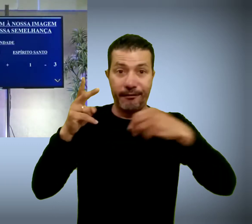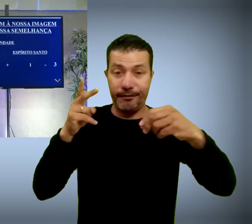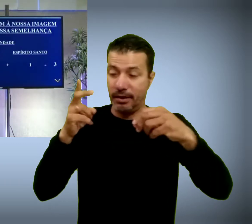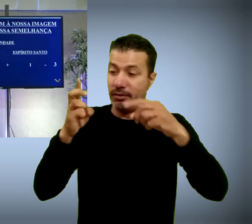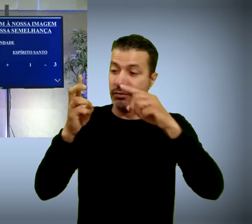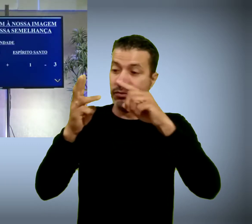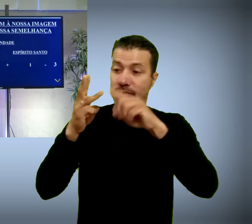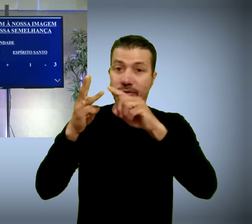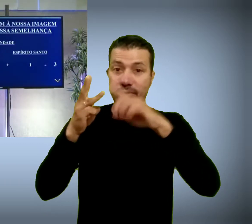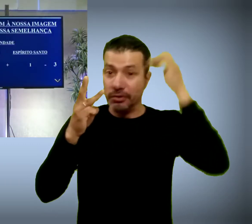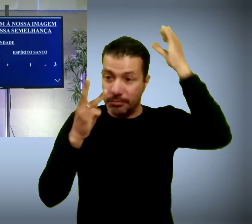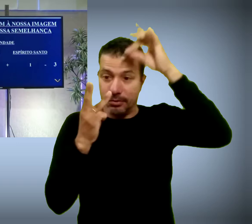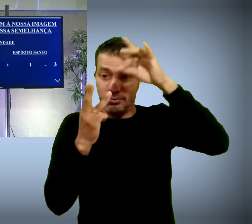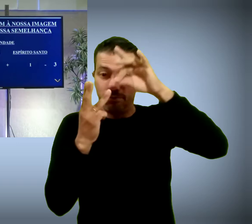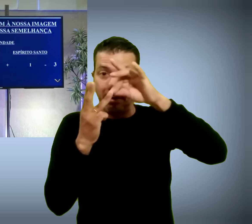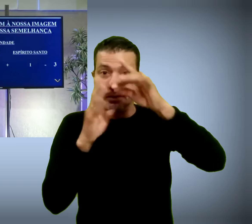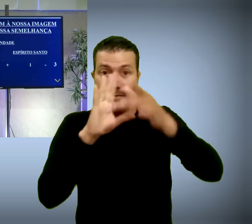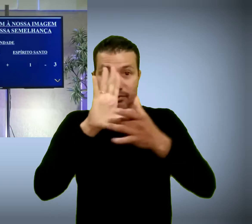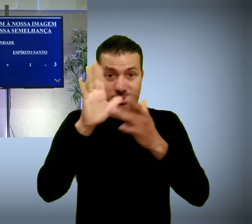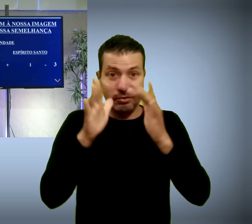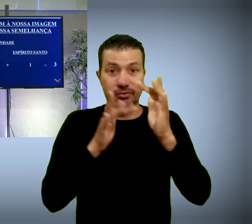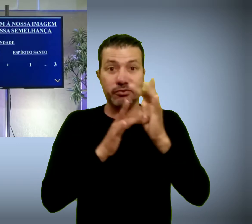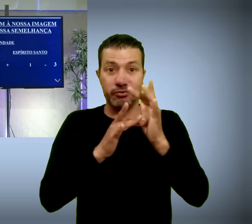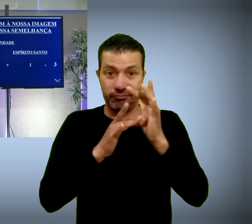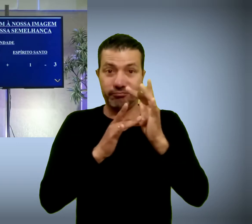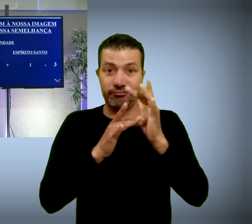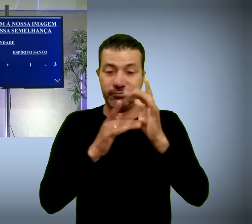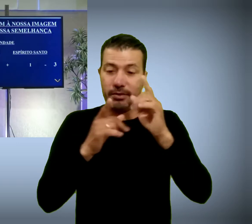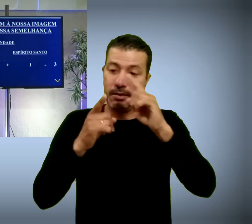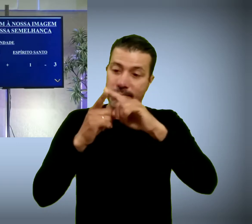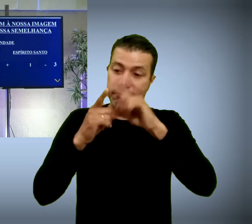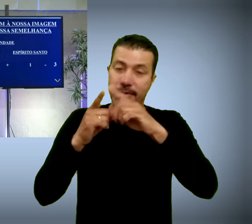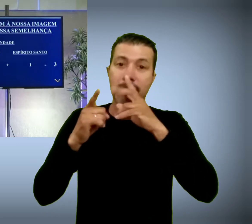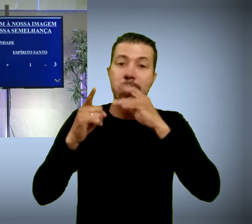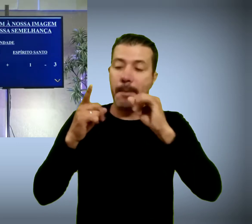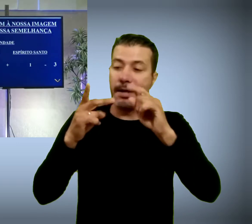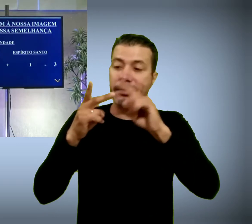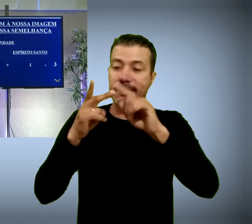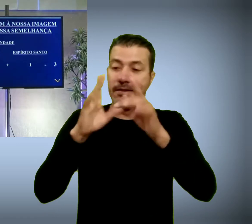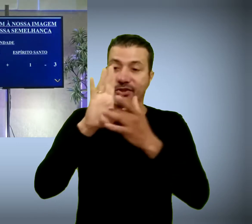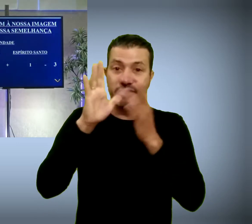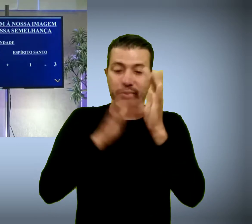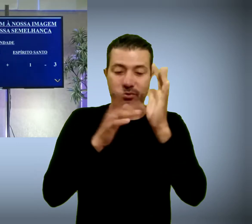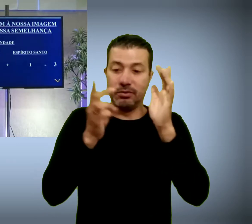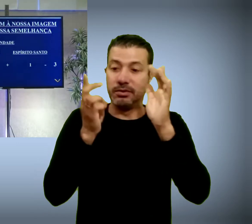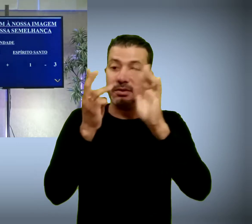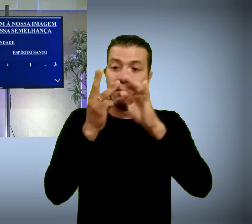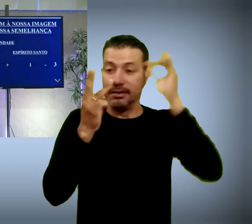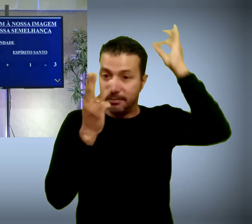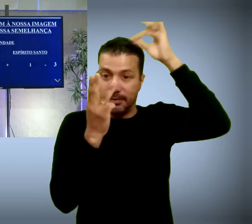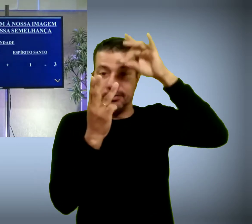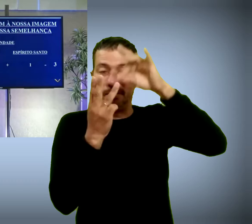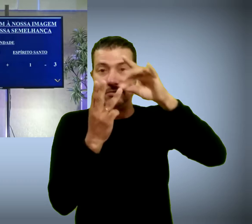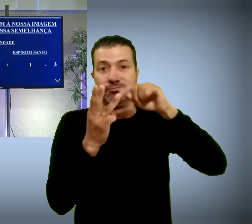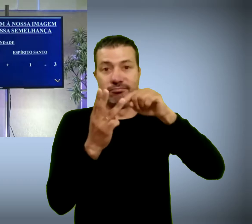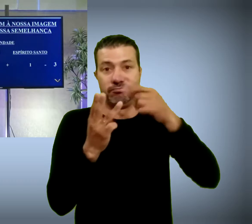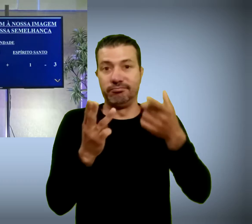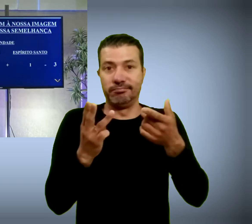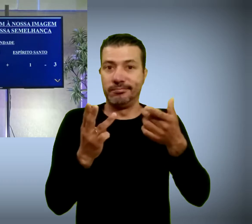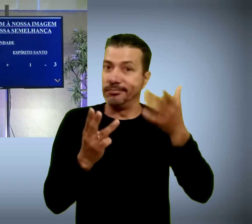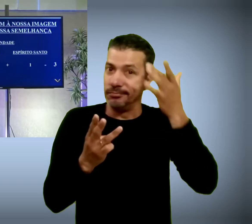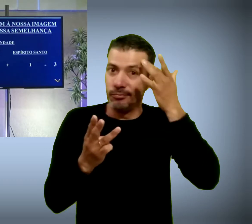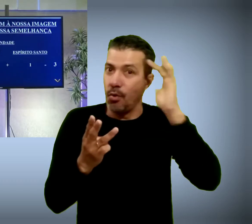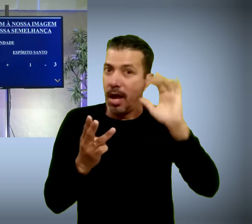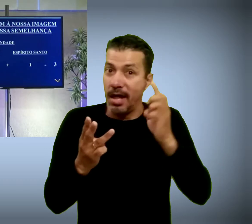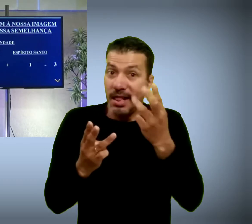Jesus e o Espírito Santo, e alguns pensam que por serem 3 pessoas, nós adoramos a 3 deuses. E não é